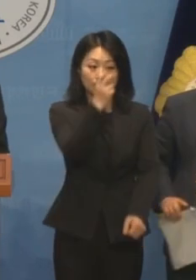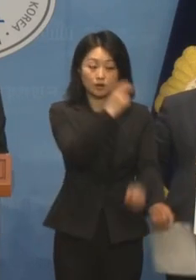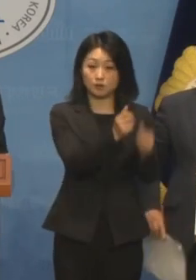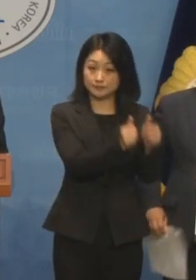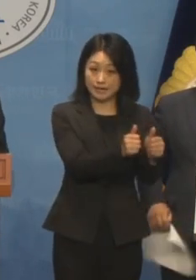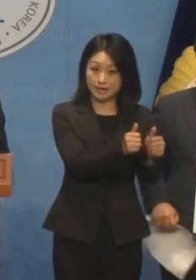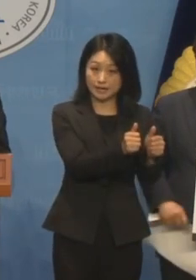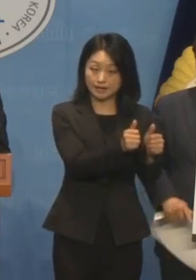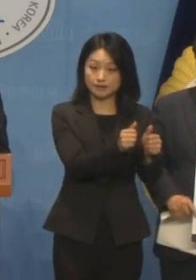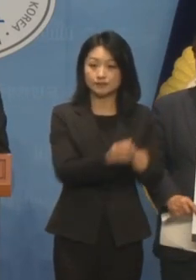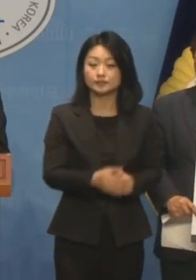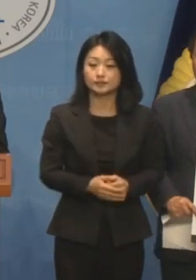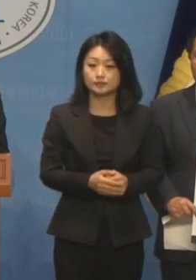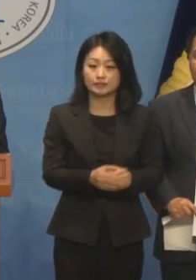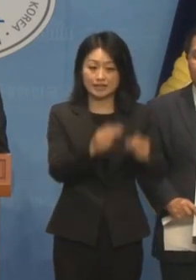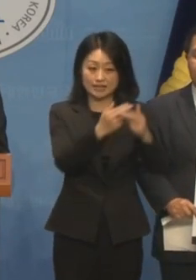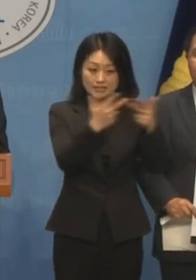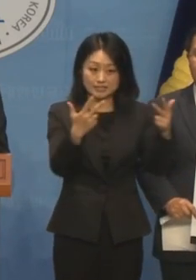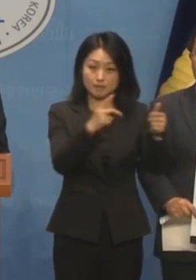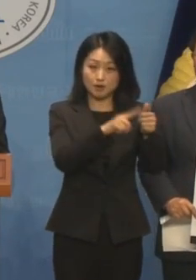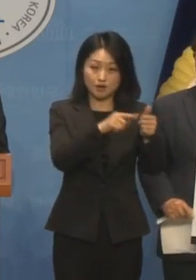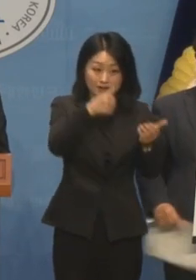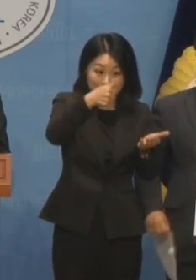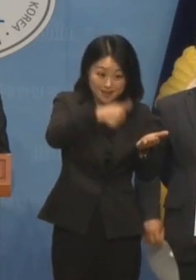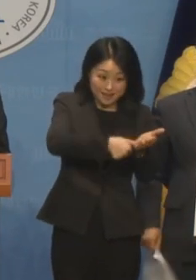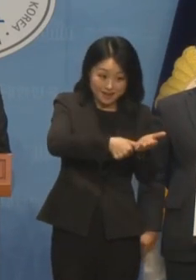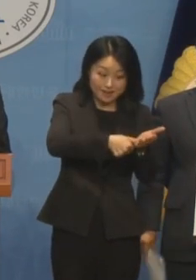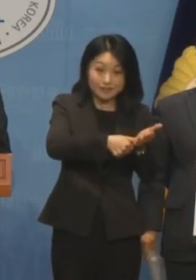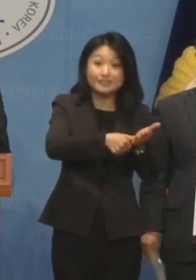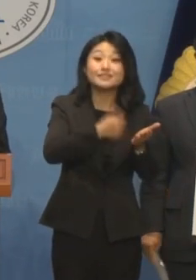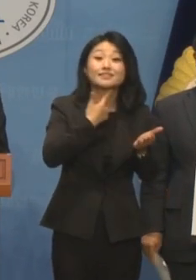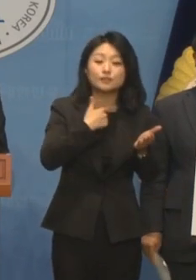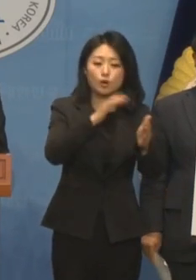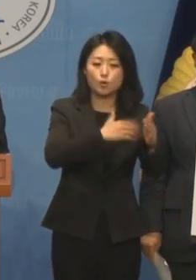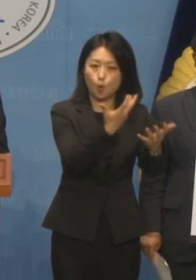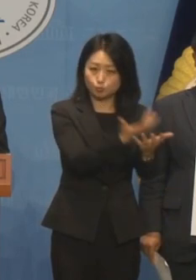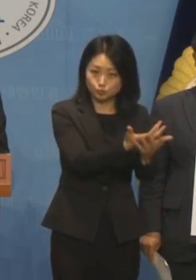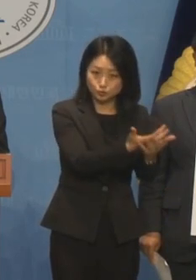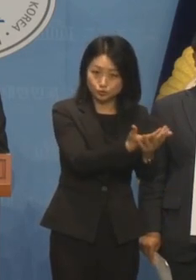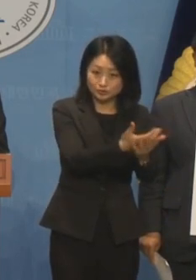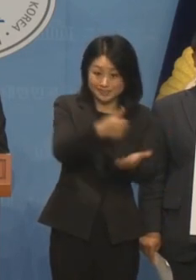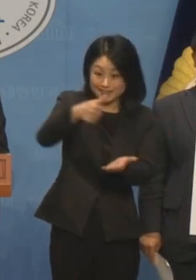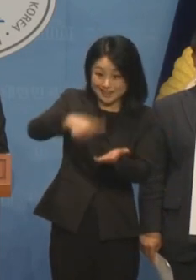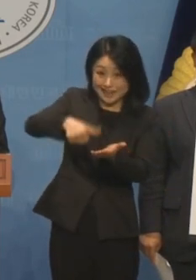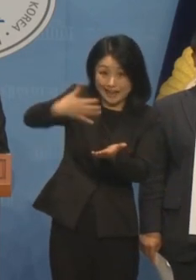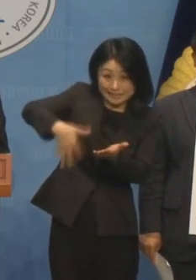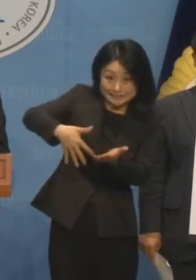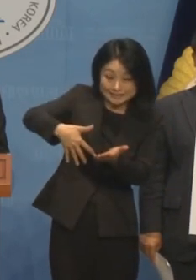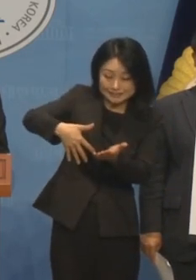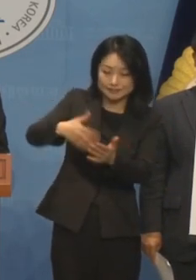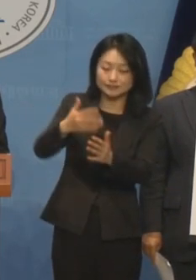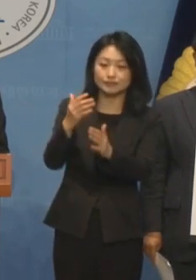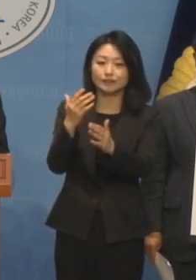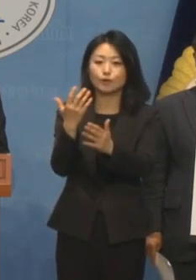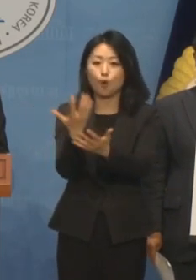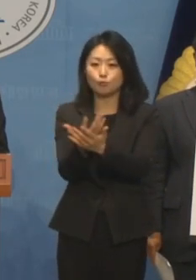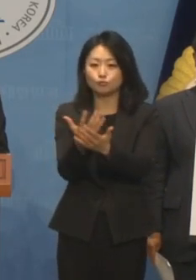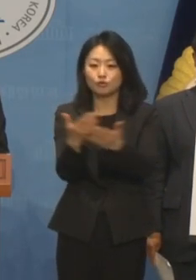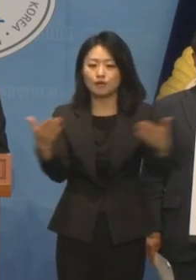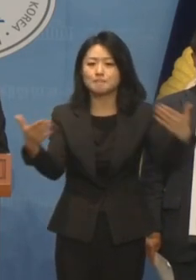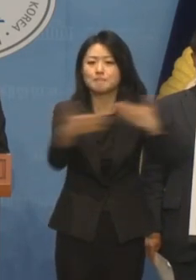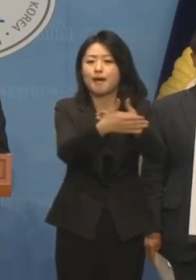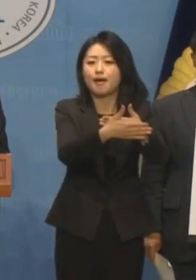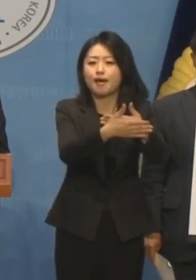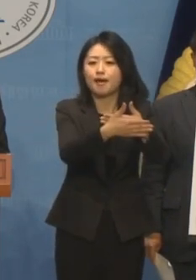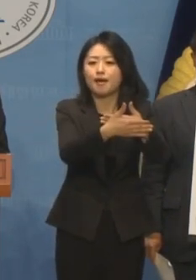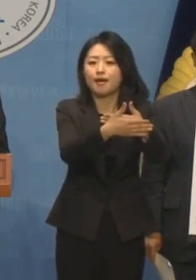검찰은 이 시장의 결제가 이루어진 공문과 그렇지 않은 공문을 표지가리로 섞습니다.